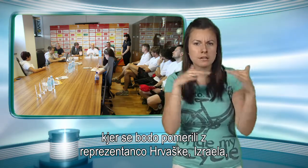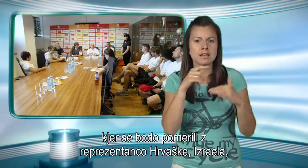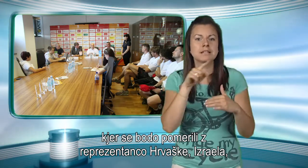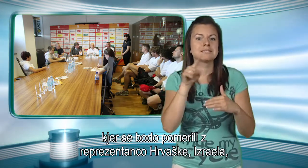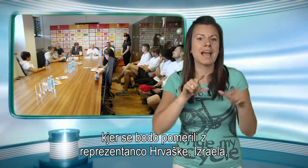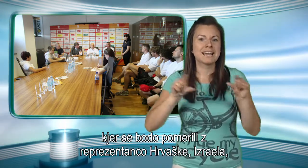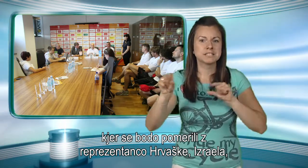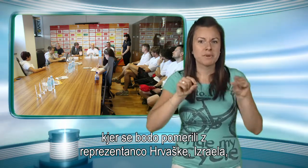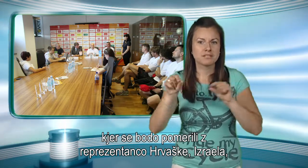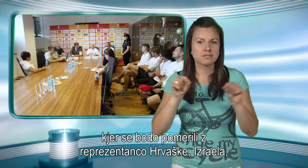in Litve.